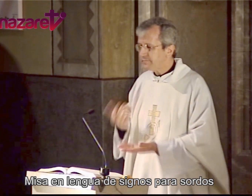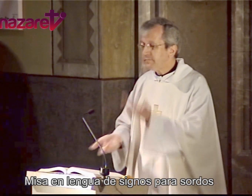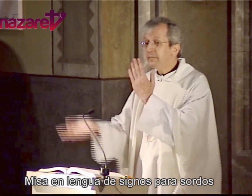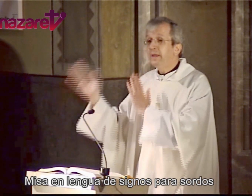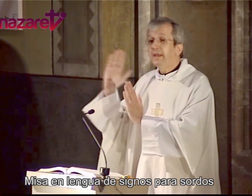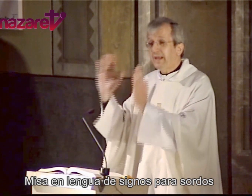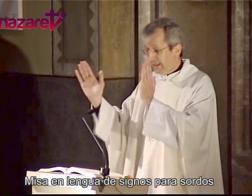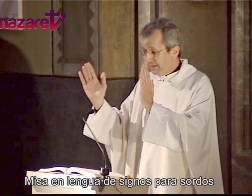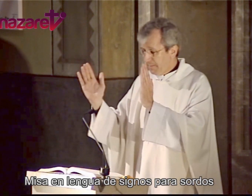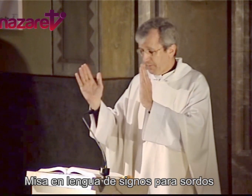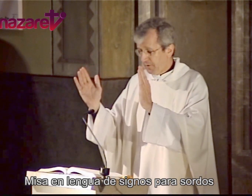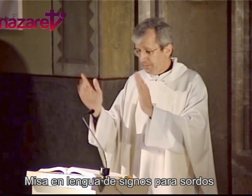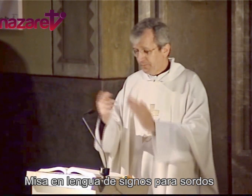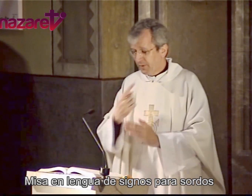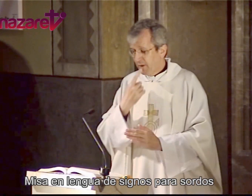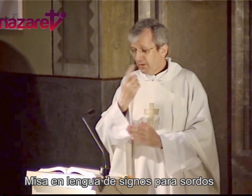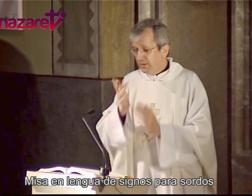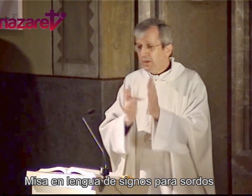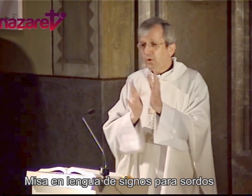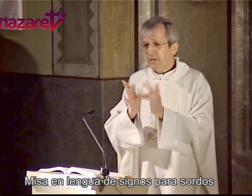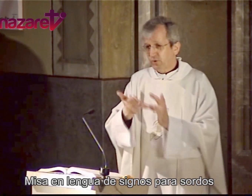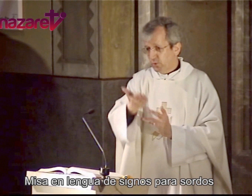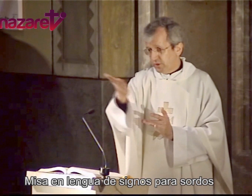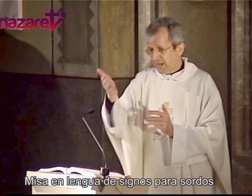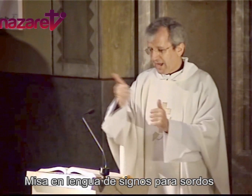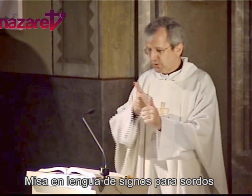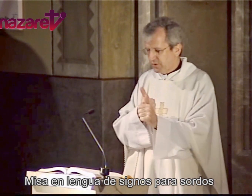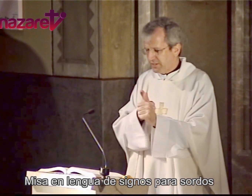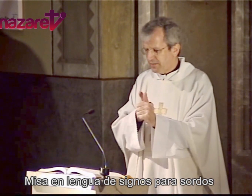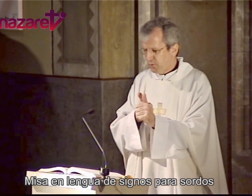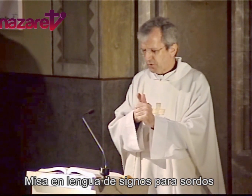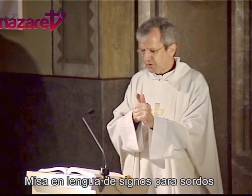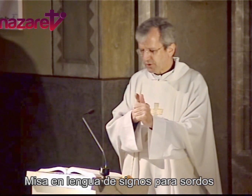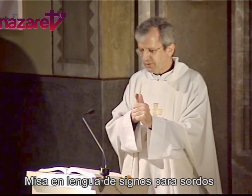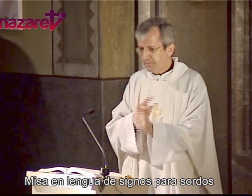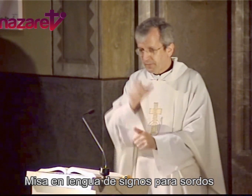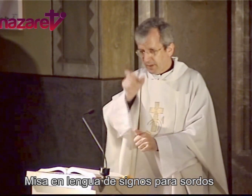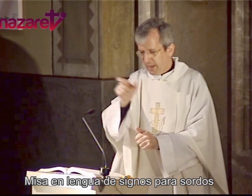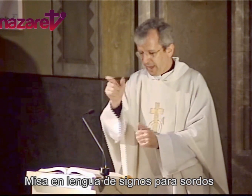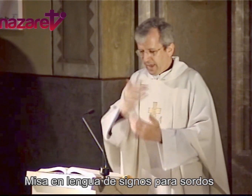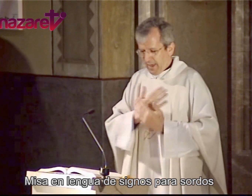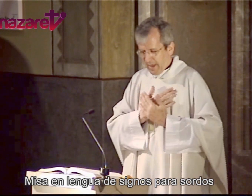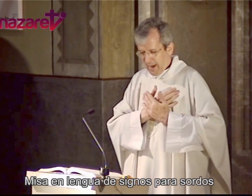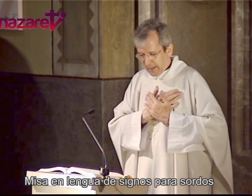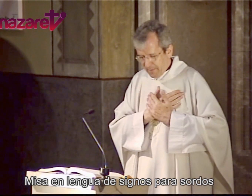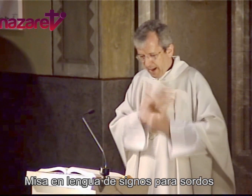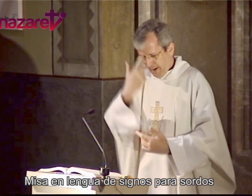En aquel tiempo, dijo Jesús a sus discípulos El que me ama,